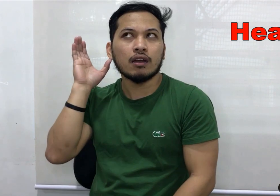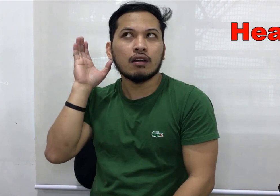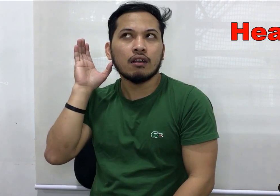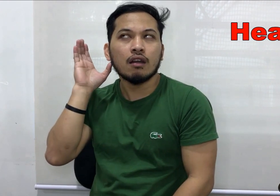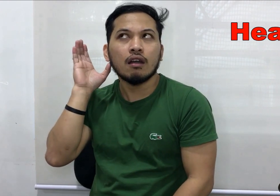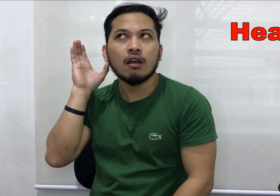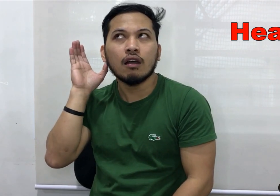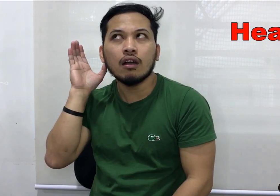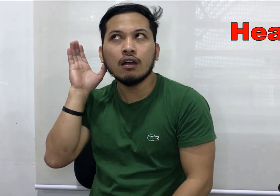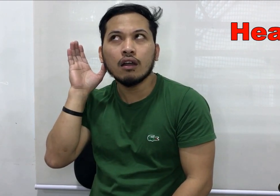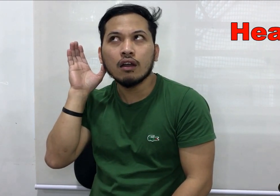parang,